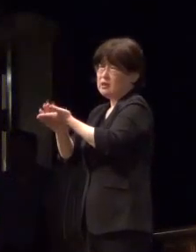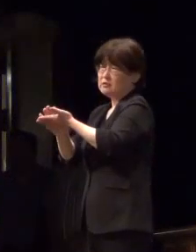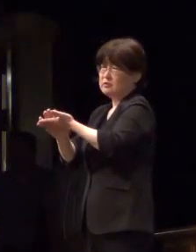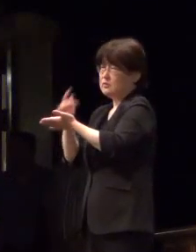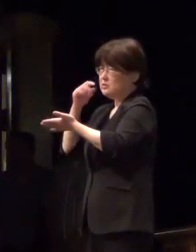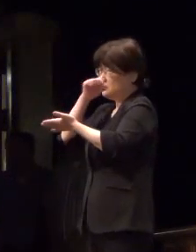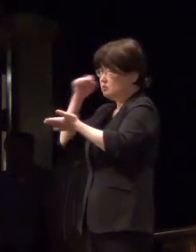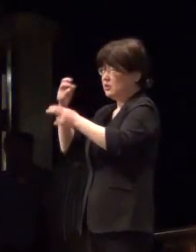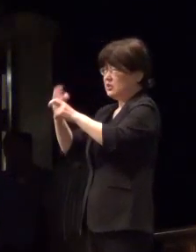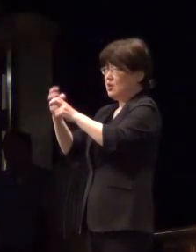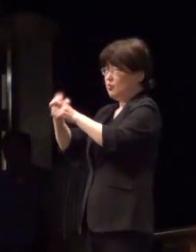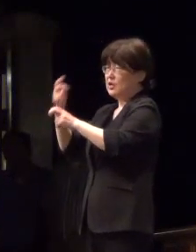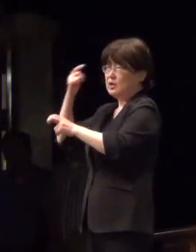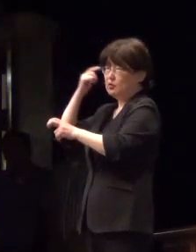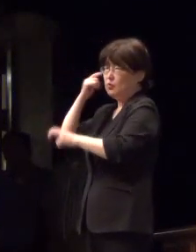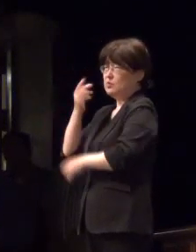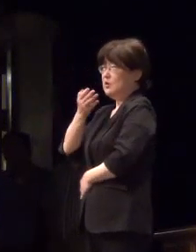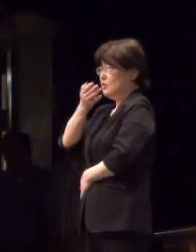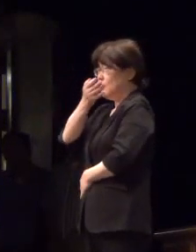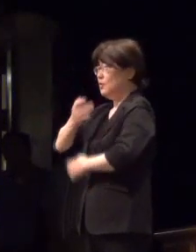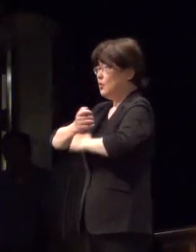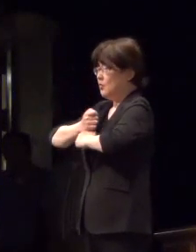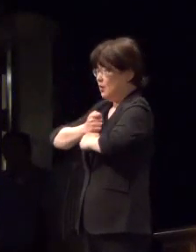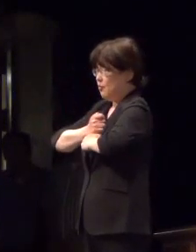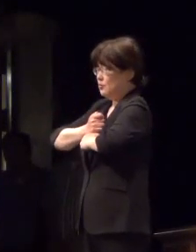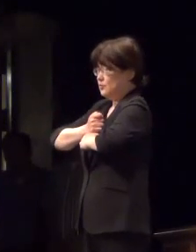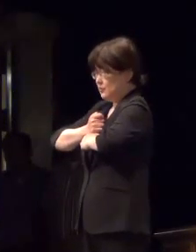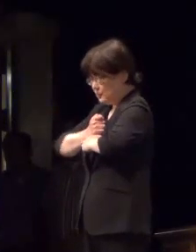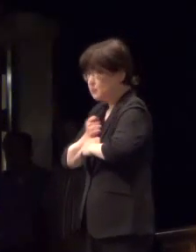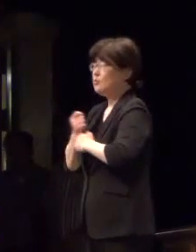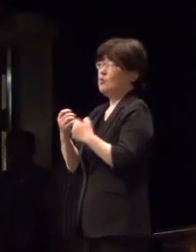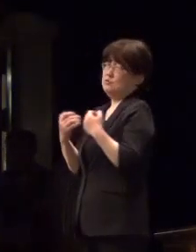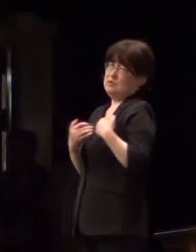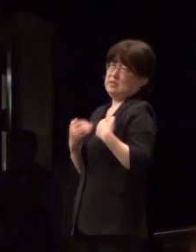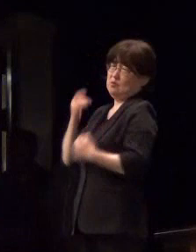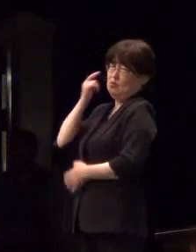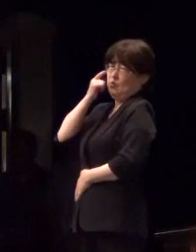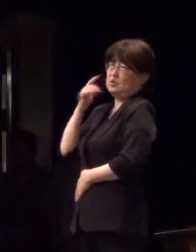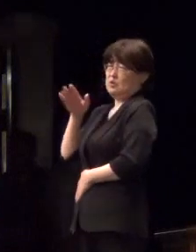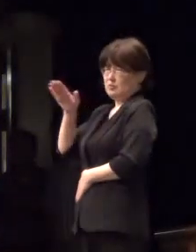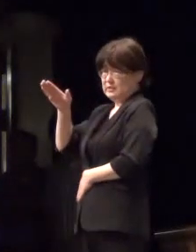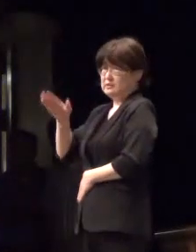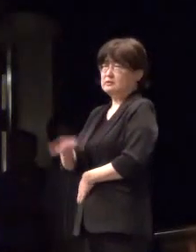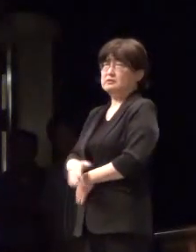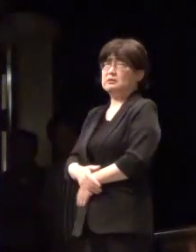思います。何としてもこれを守るということも当然ありません。